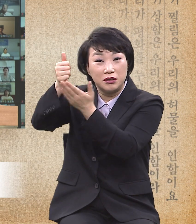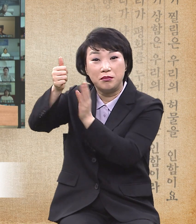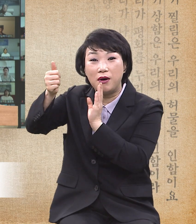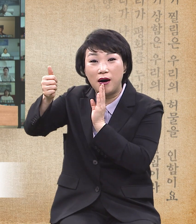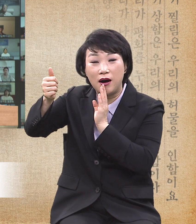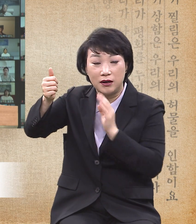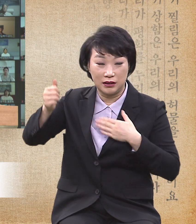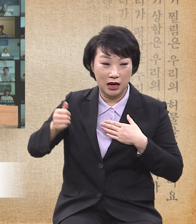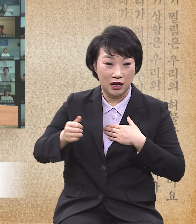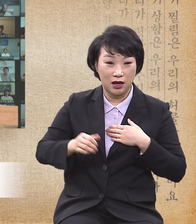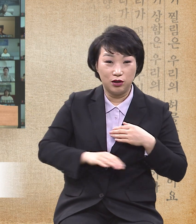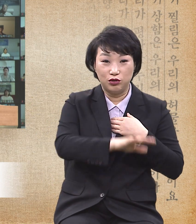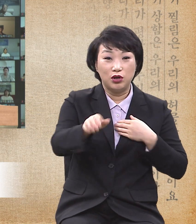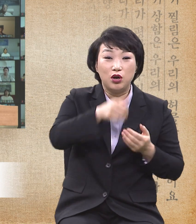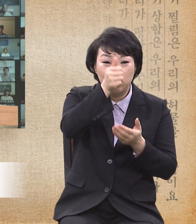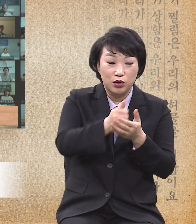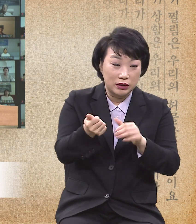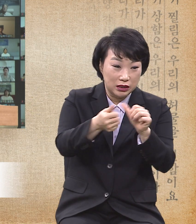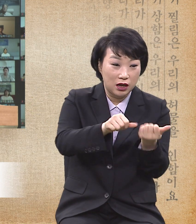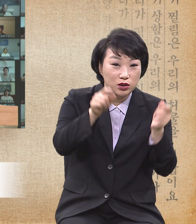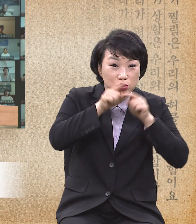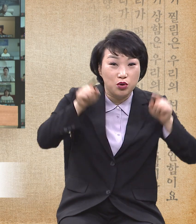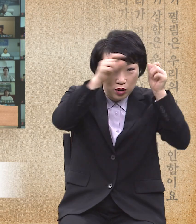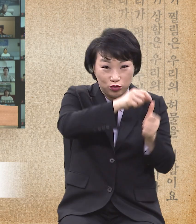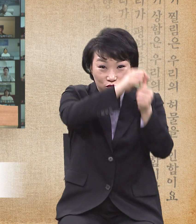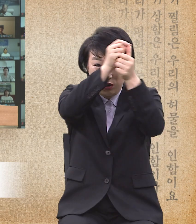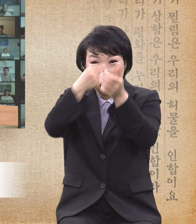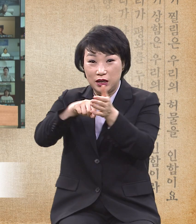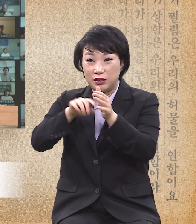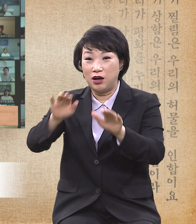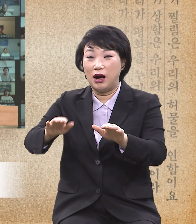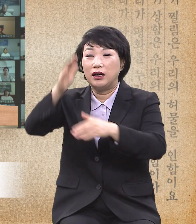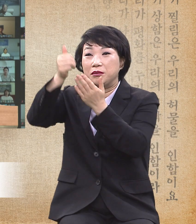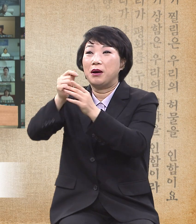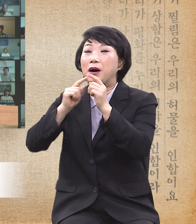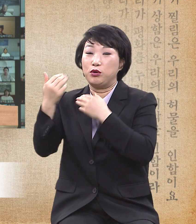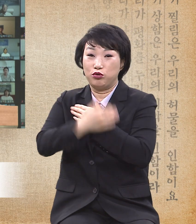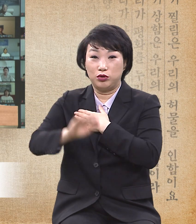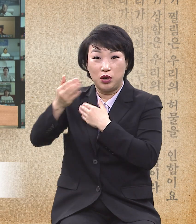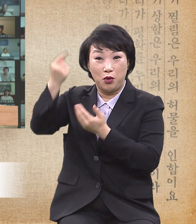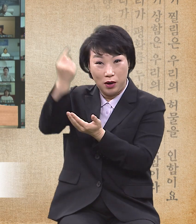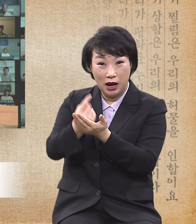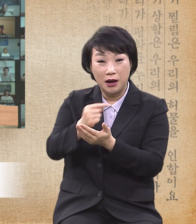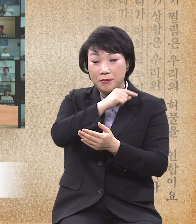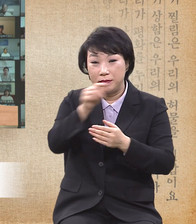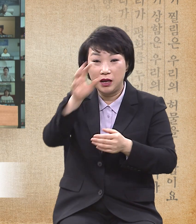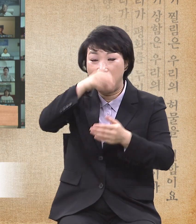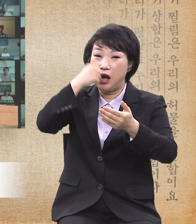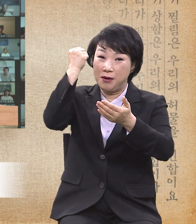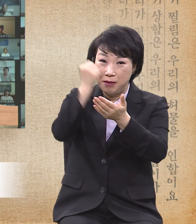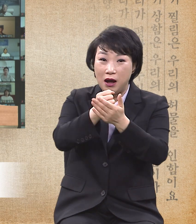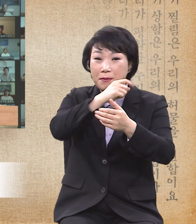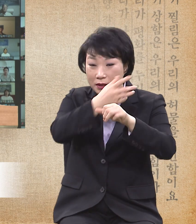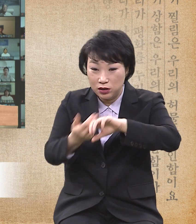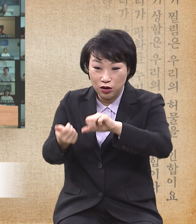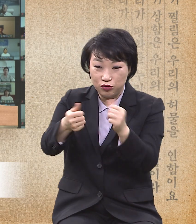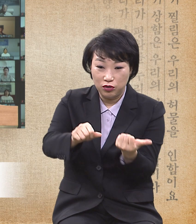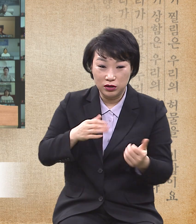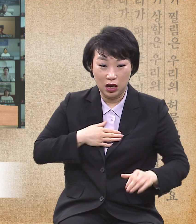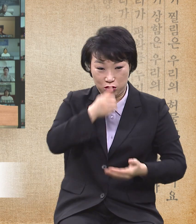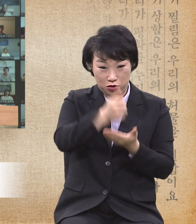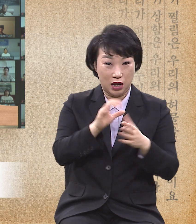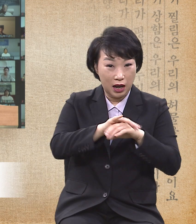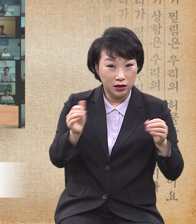절대자가 너희를 죄와 사망과 지옥에서 구원하기 위해서 말씀이 육신이 되어와서 피 흘려 죽으셔서 죄를